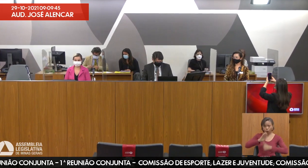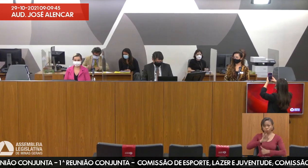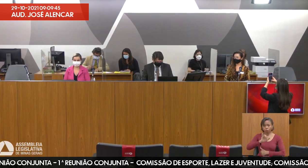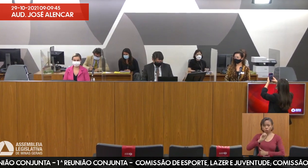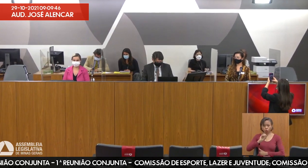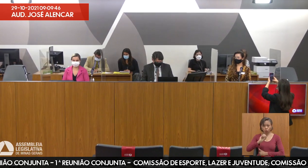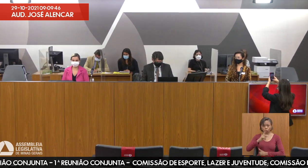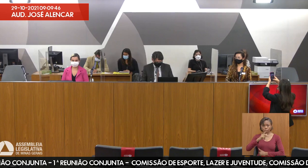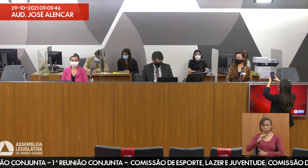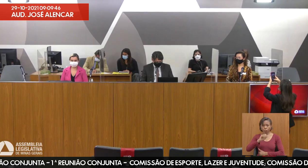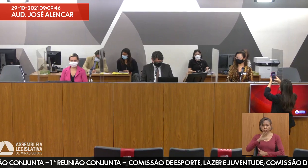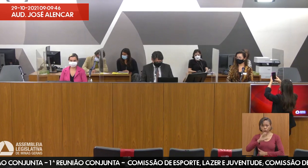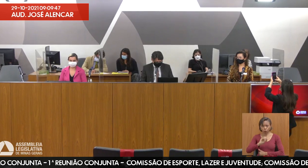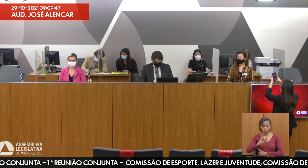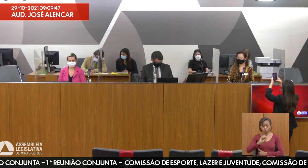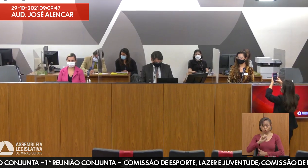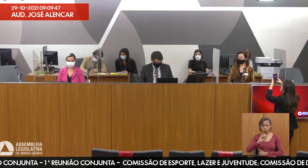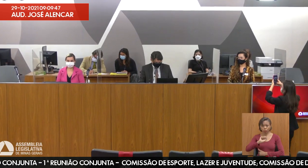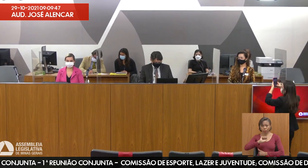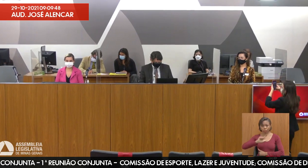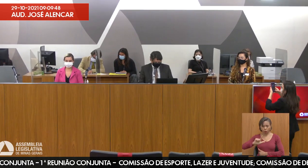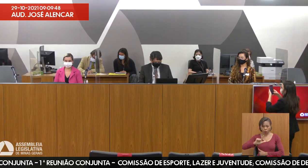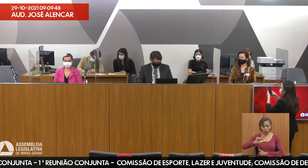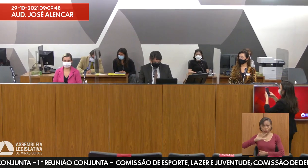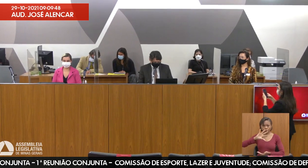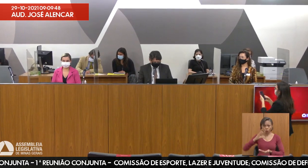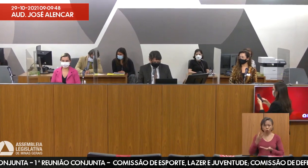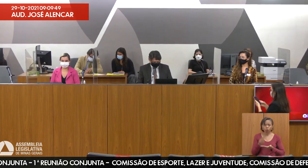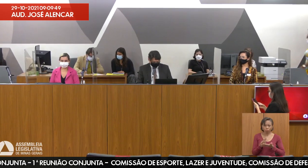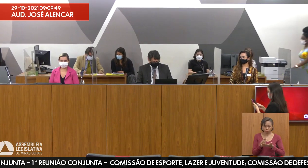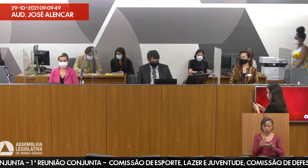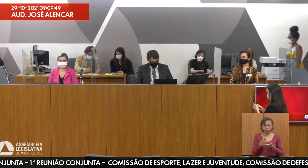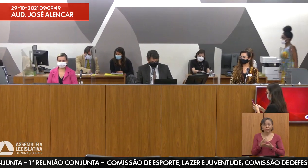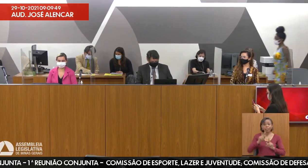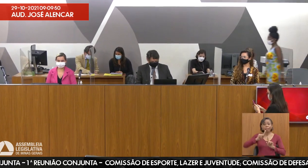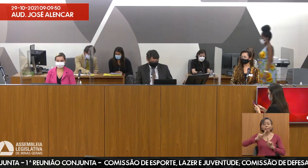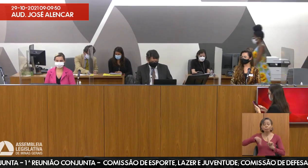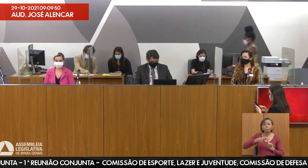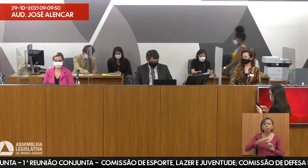biopsicossocial e o cadastro inclusão para os municípios mineiros.